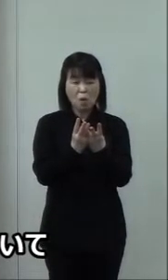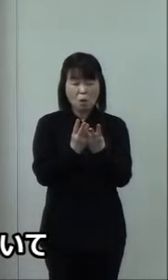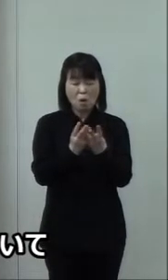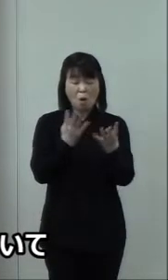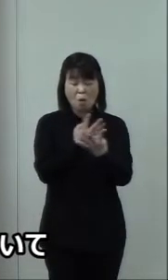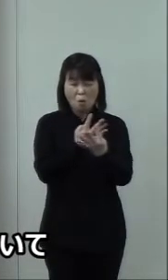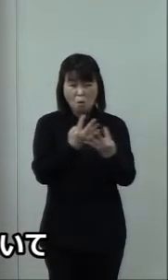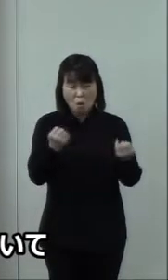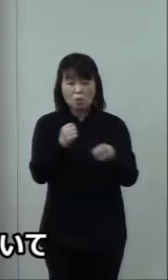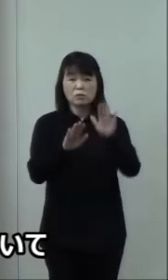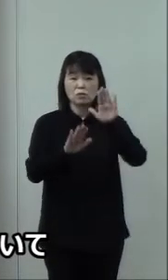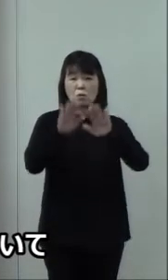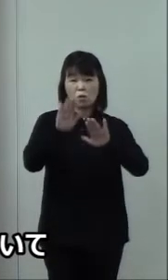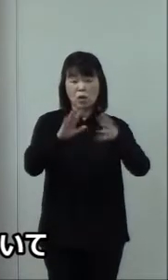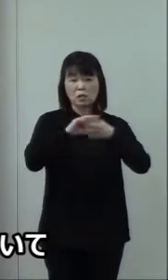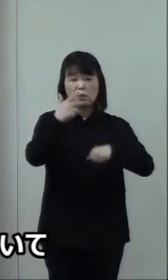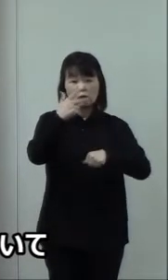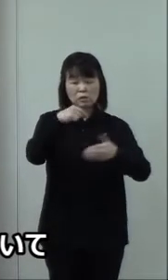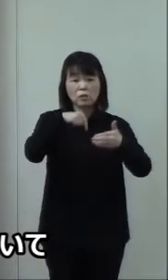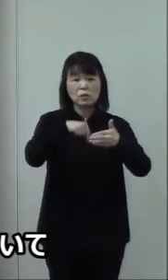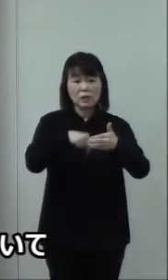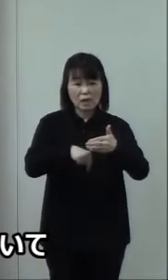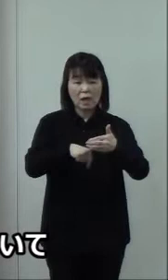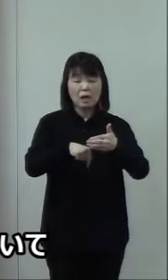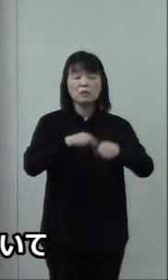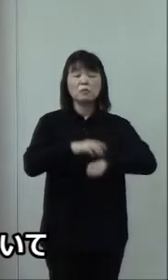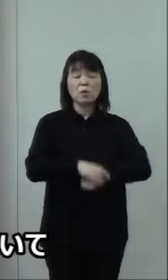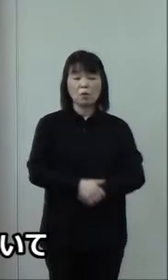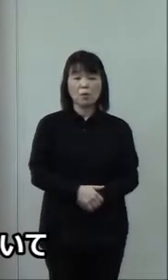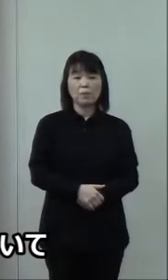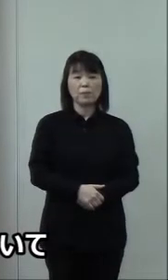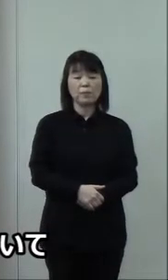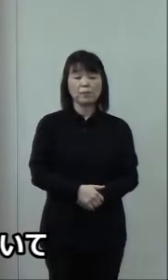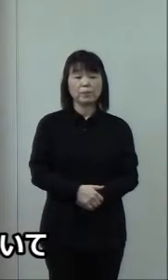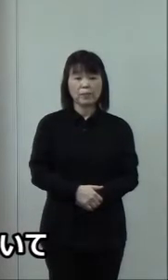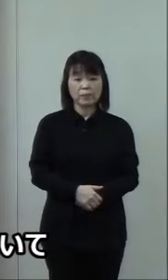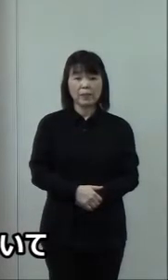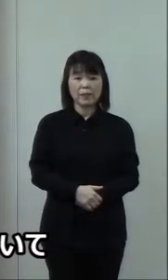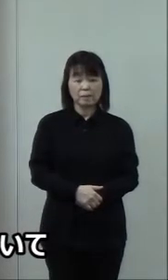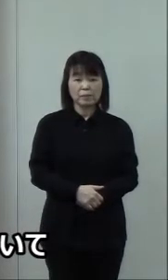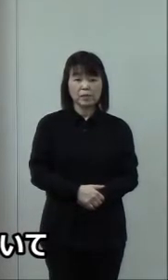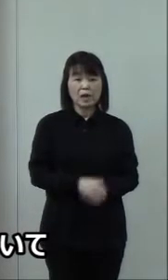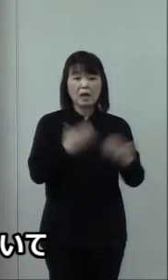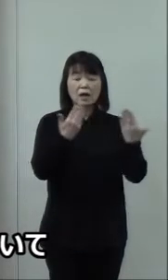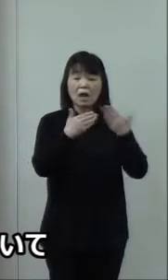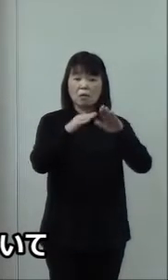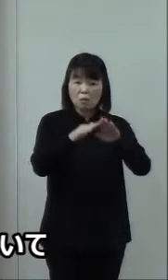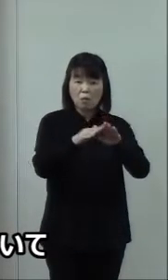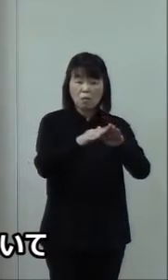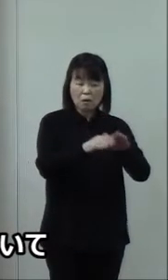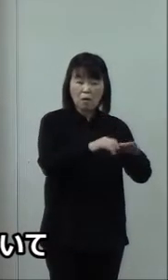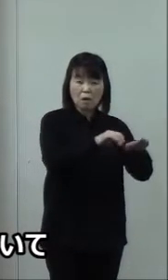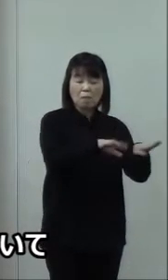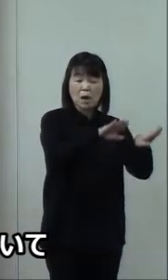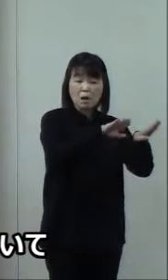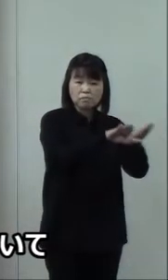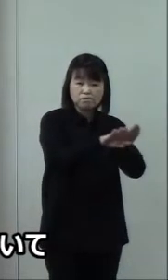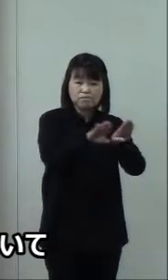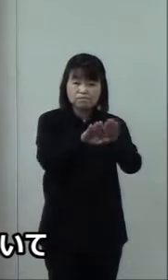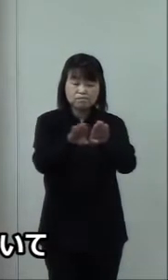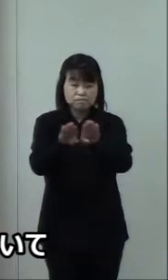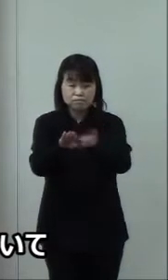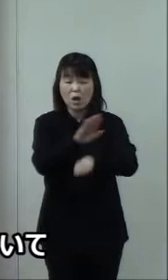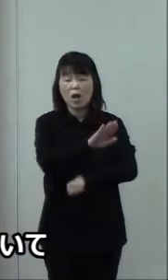伊東市内でもですね、ご連絡してますけども休業等は発生している状況ですけれども、